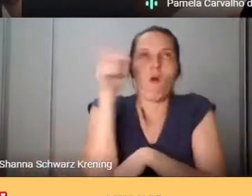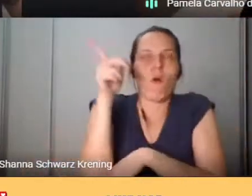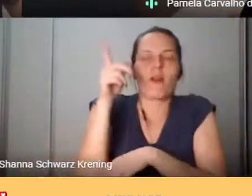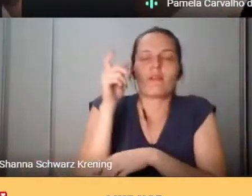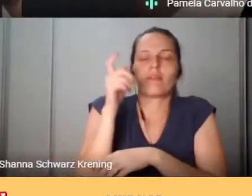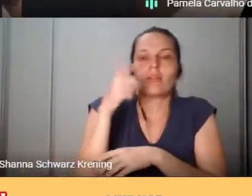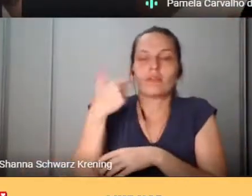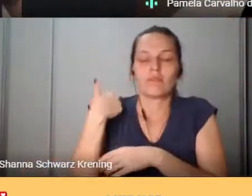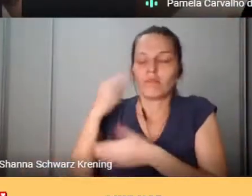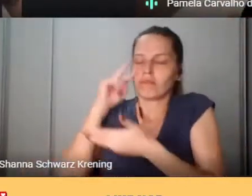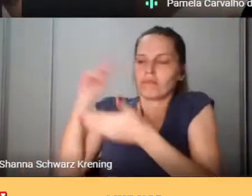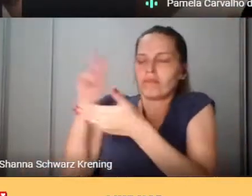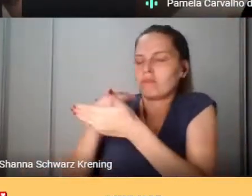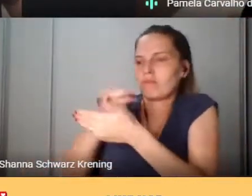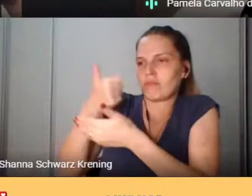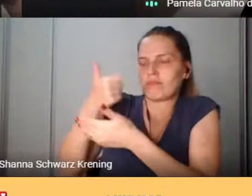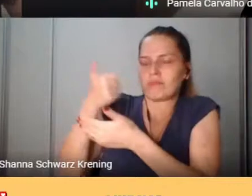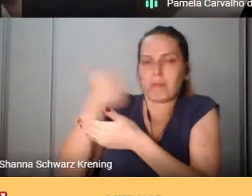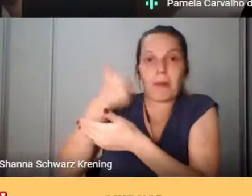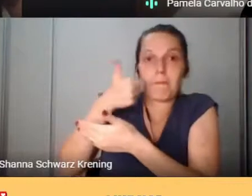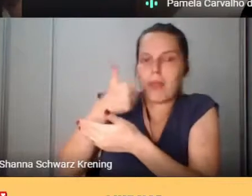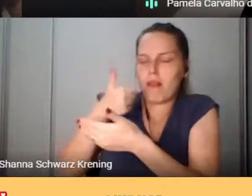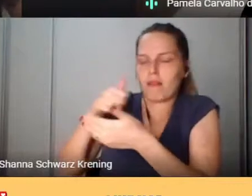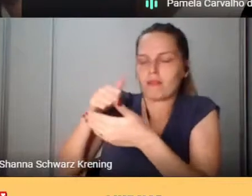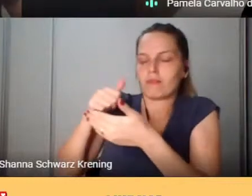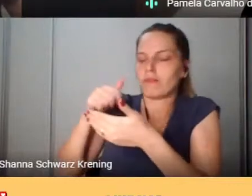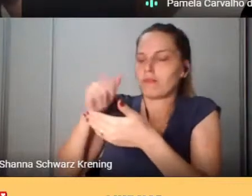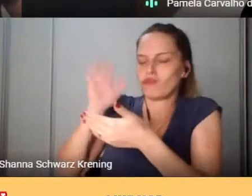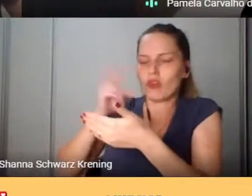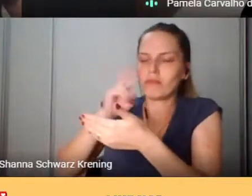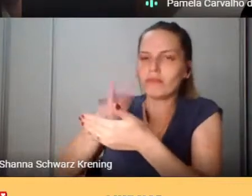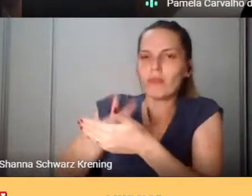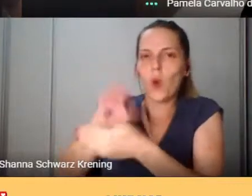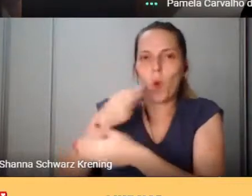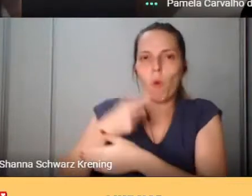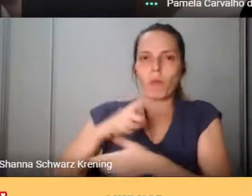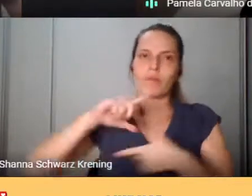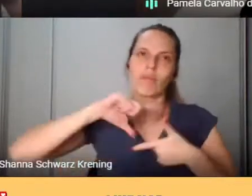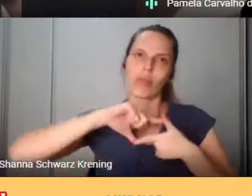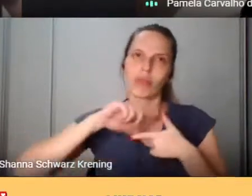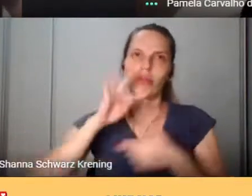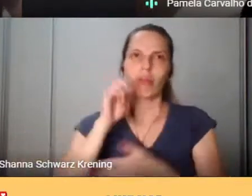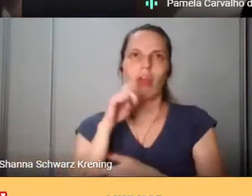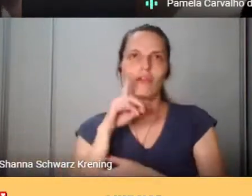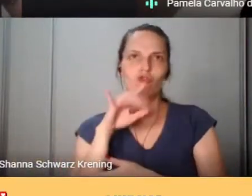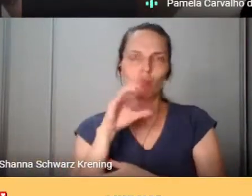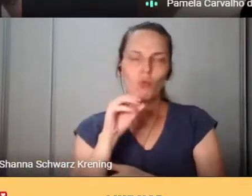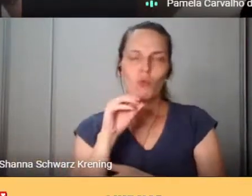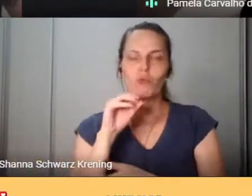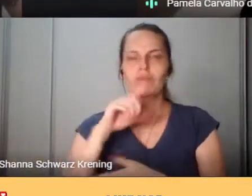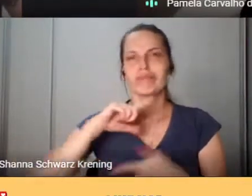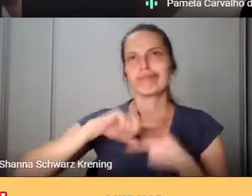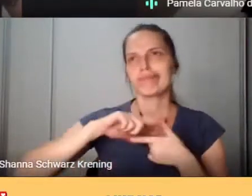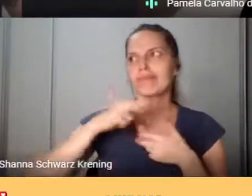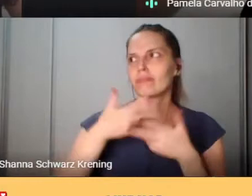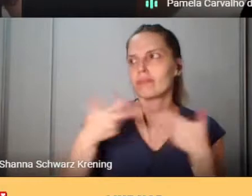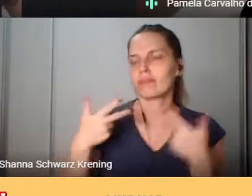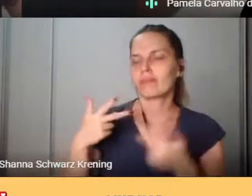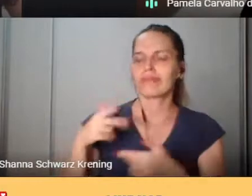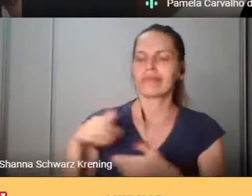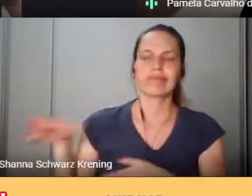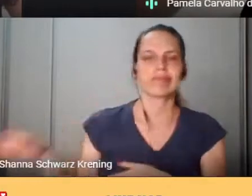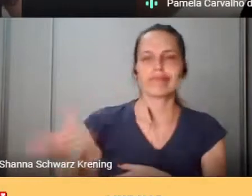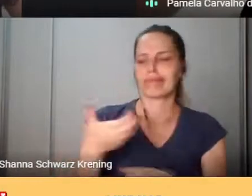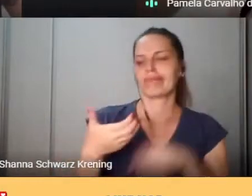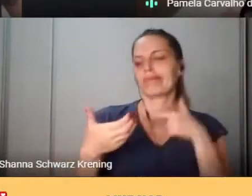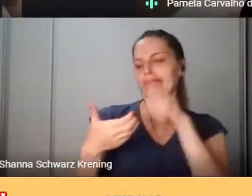eu pego para me distrair quando eu estou sentindo um tédio, quando eu tô, né? Claro, que nem falei, a gente estava falando antes, depende